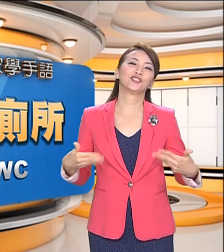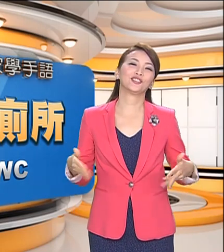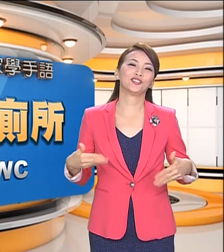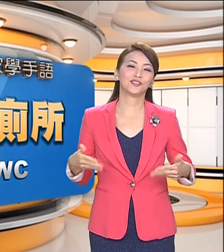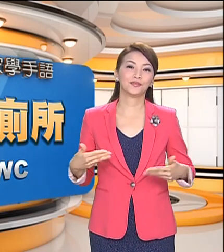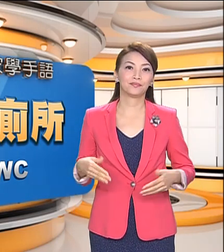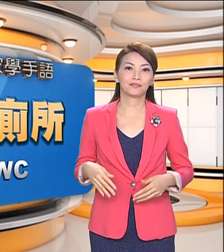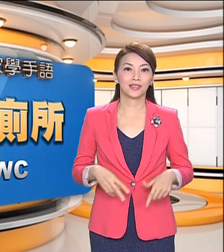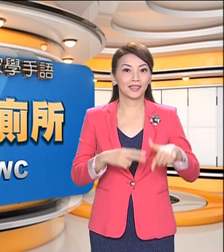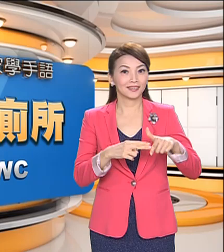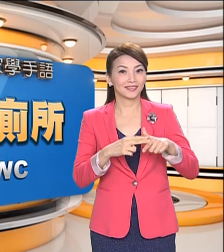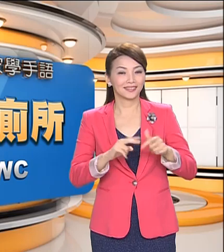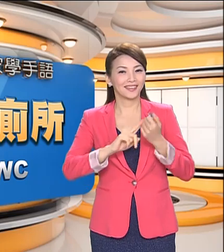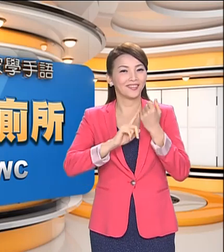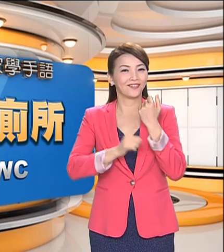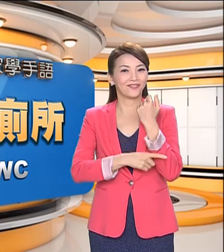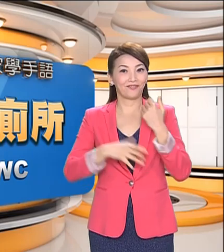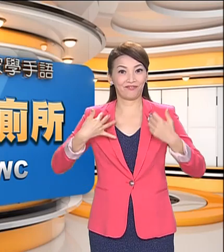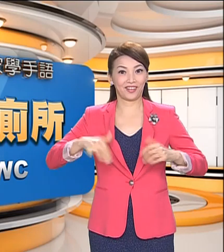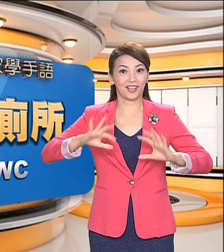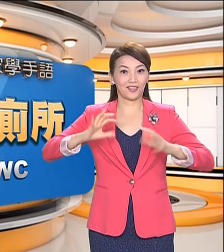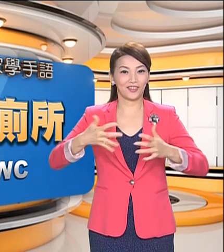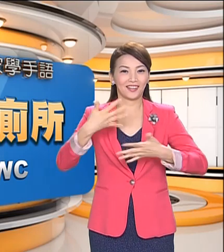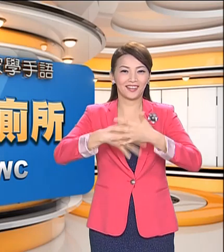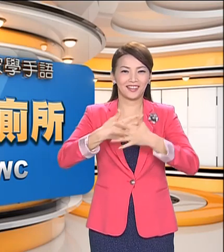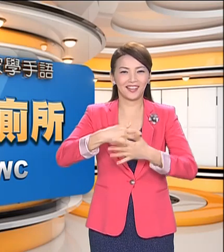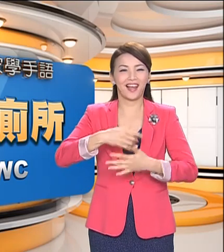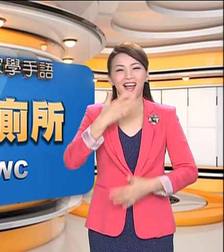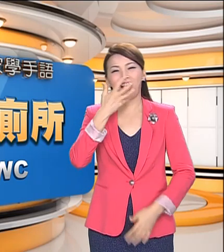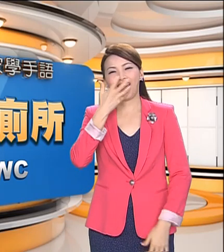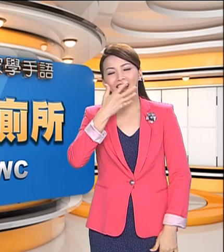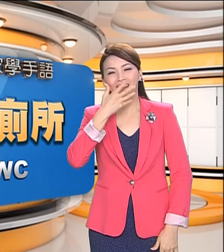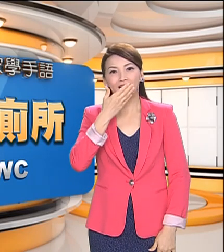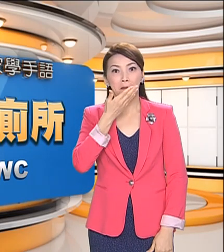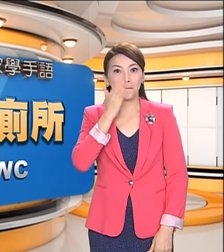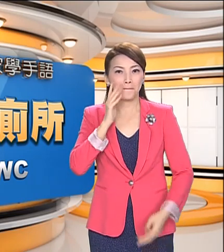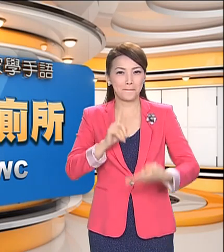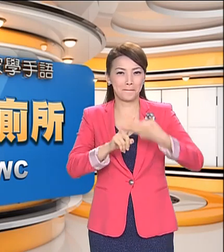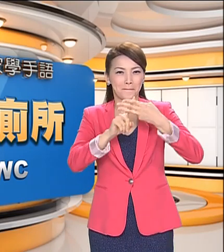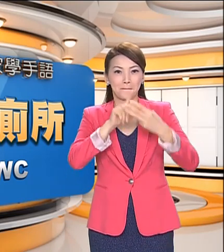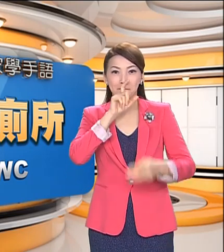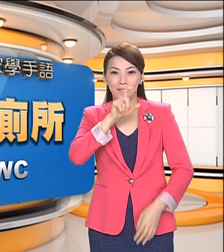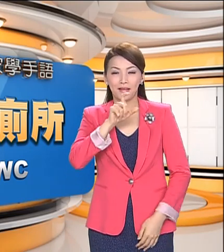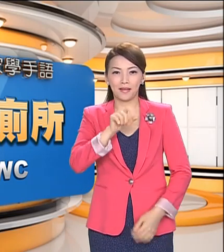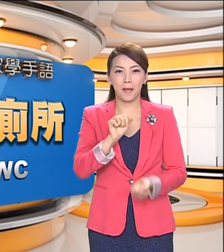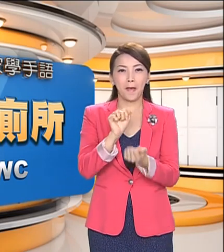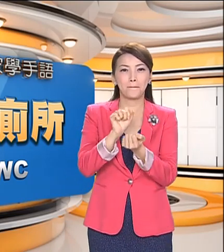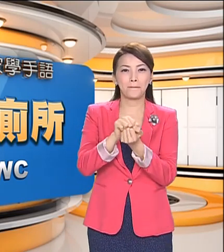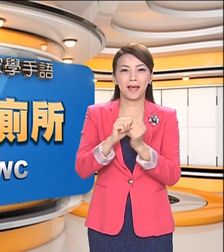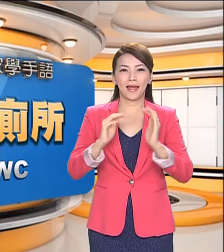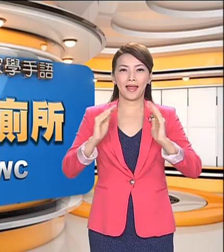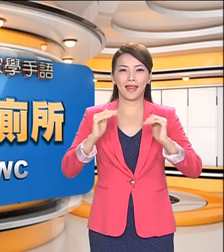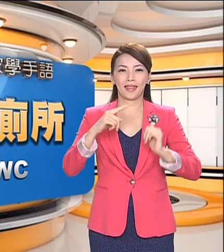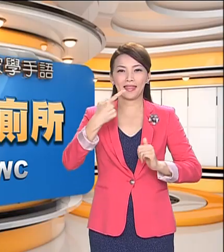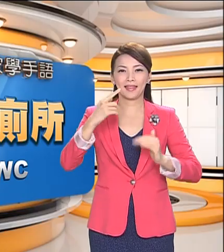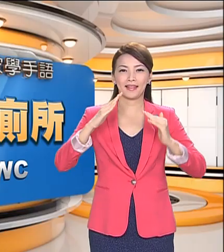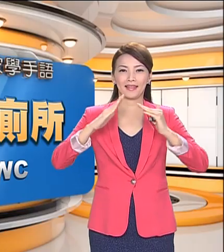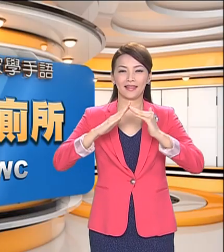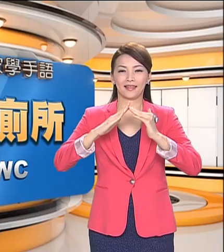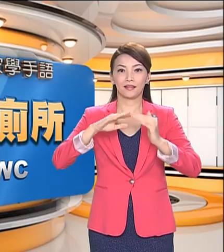周末，我们轻松一下，稍后回来要为您介绍一部以聋人为题材的法国喜剧电影《贝里